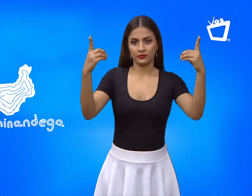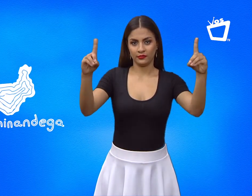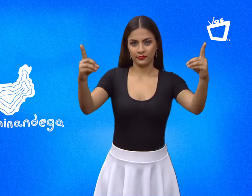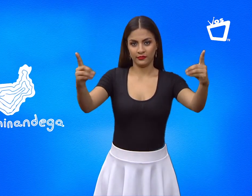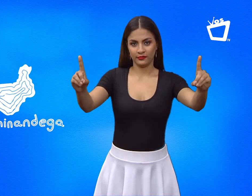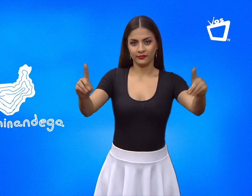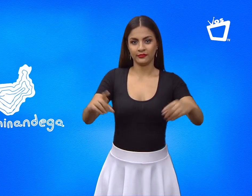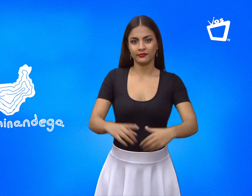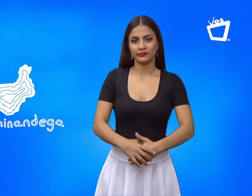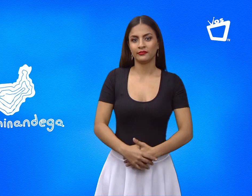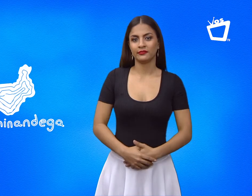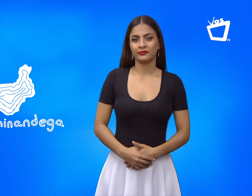Chinandega.